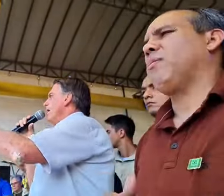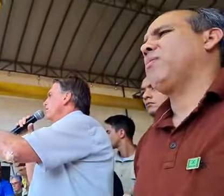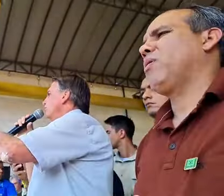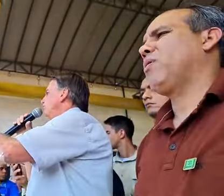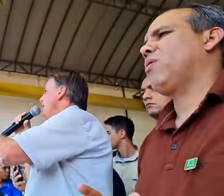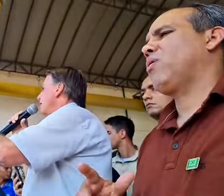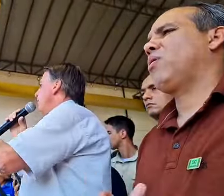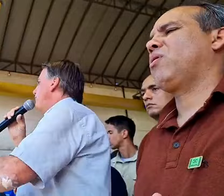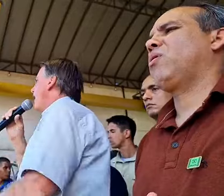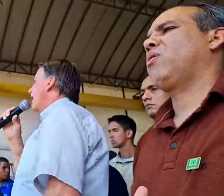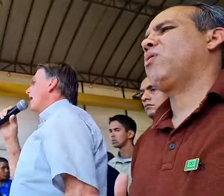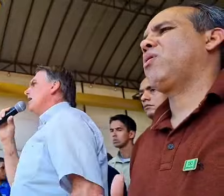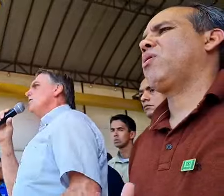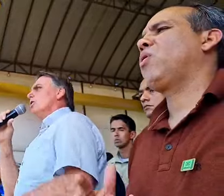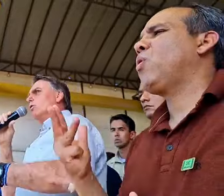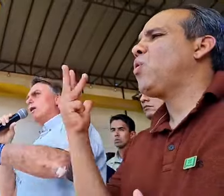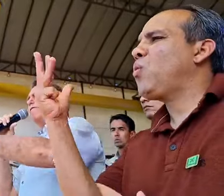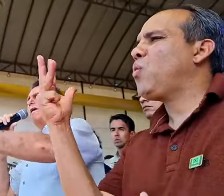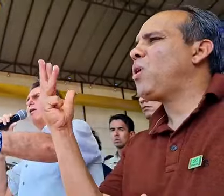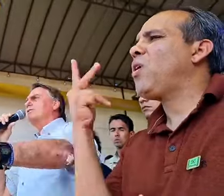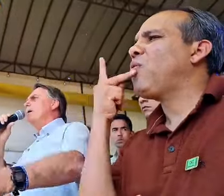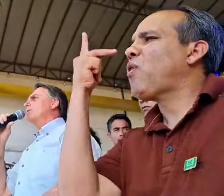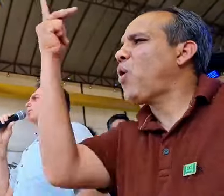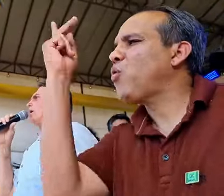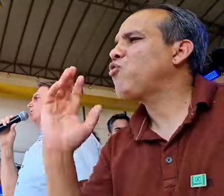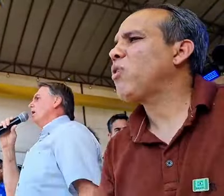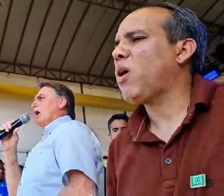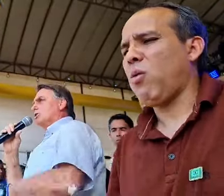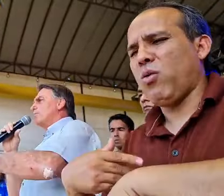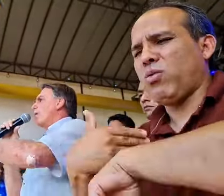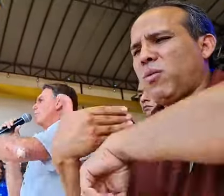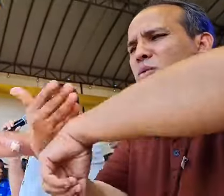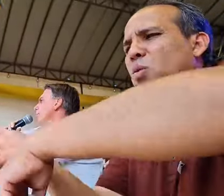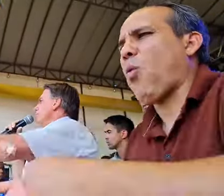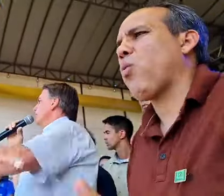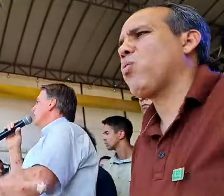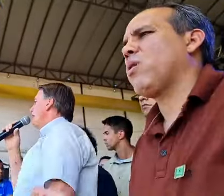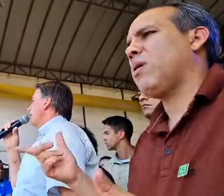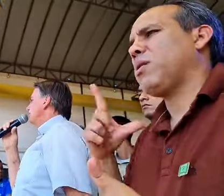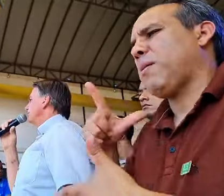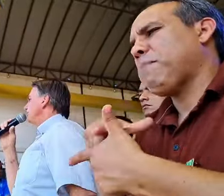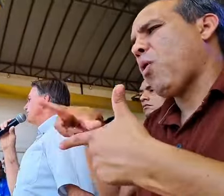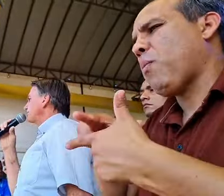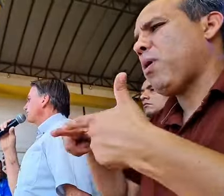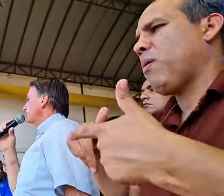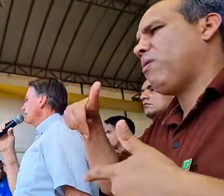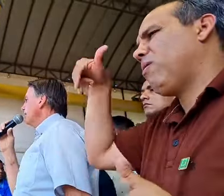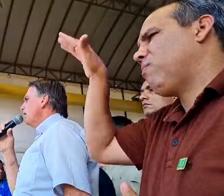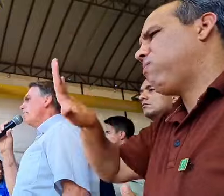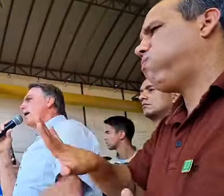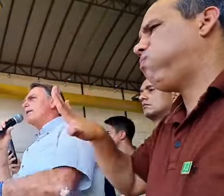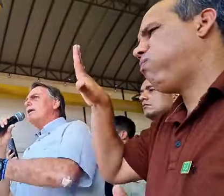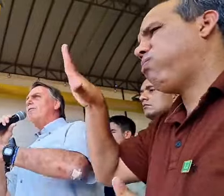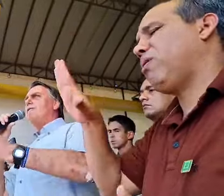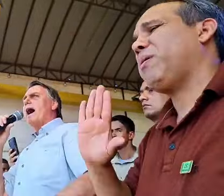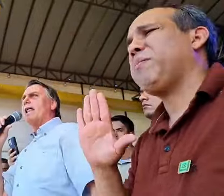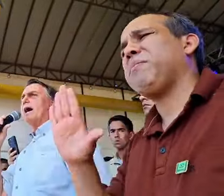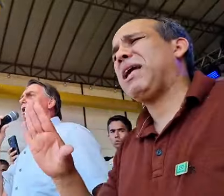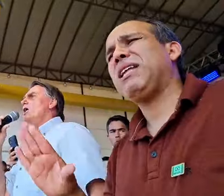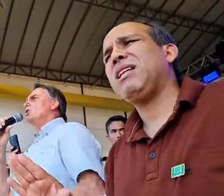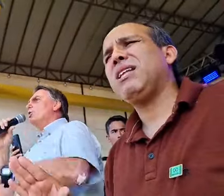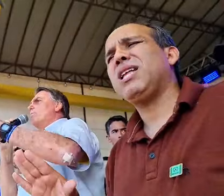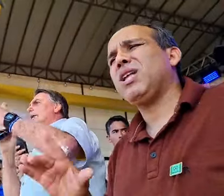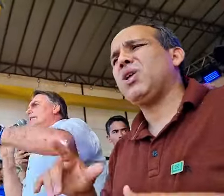Lula menos mesmo fala. Lula fala o tempo todo de problema no Nordeste. Mas ele não